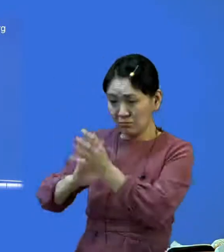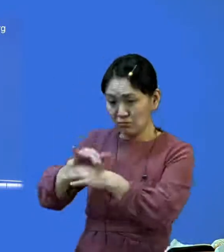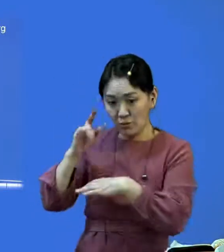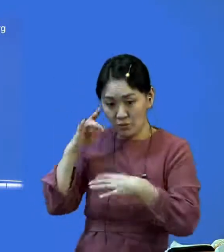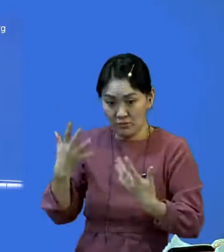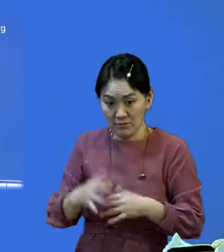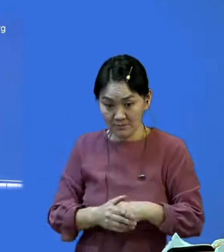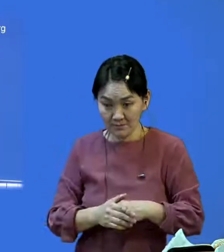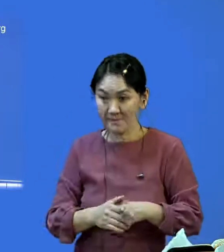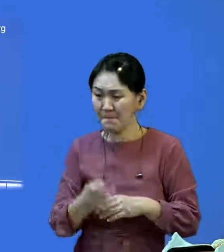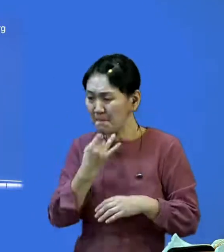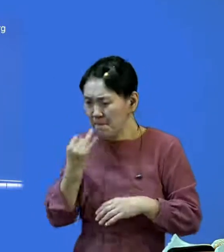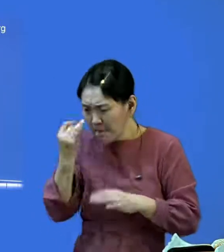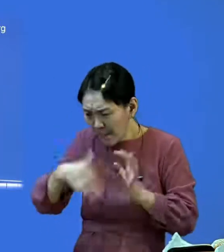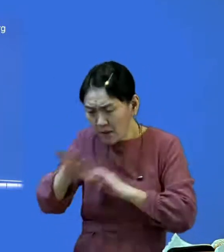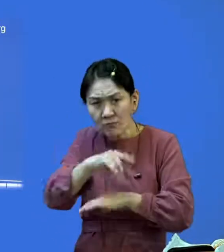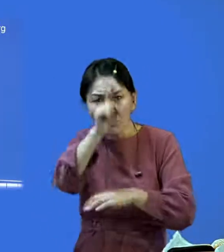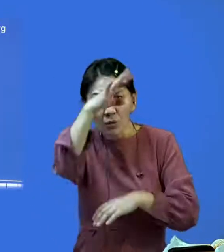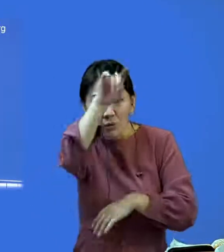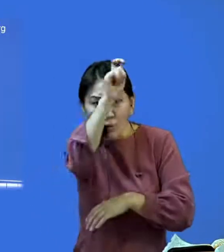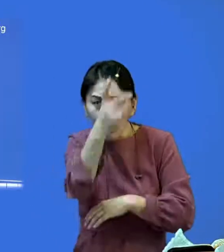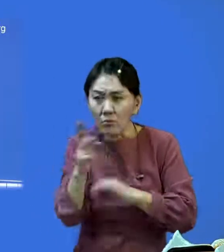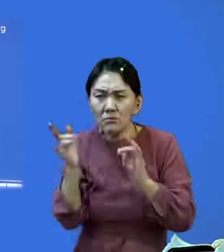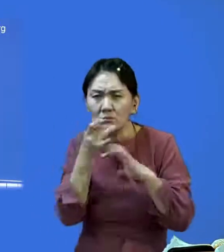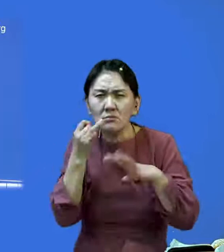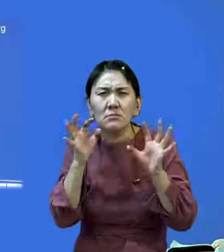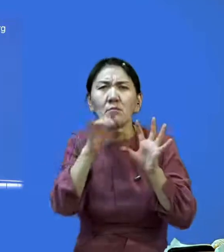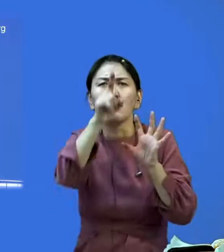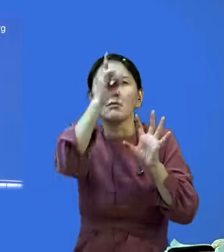түмэн Есүсийг бурханы хүү гэж таньсан нь танаагүй шүү дээ.